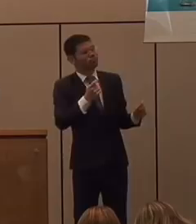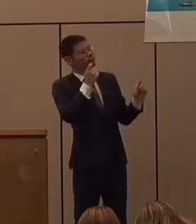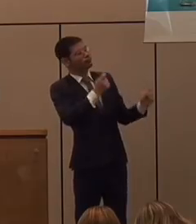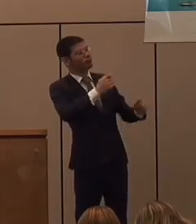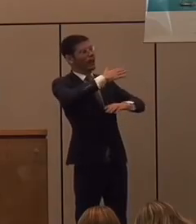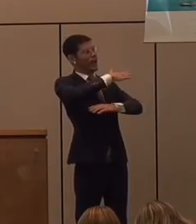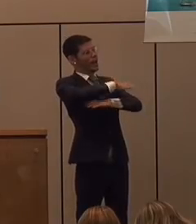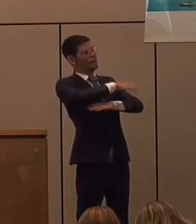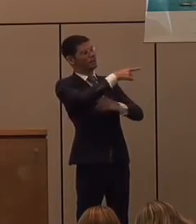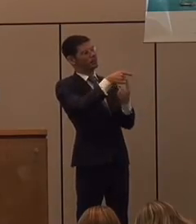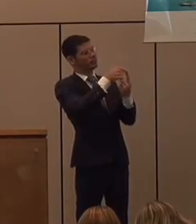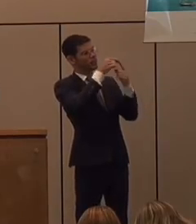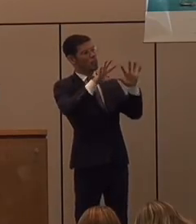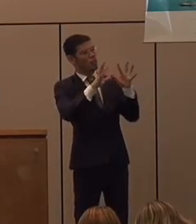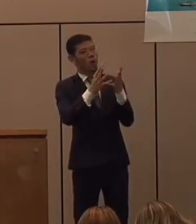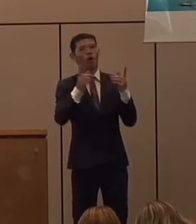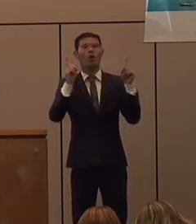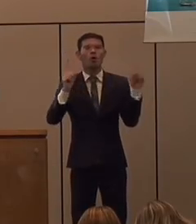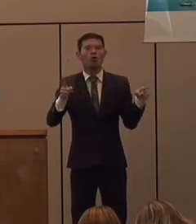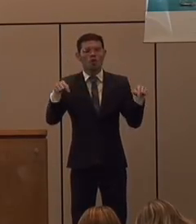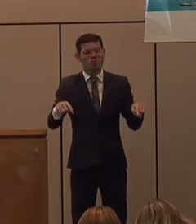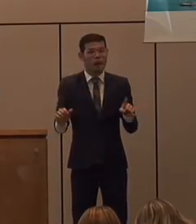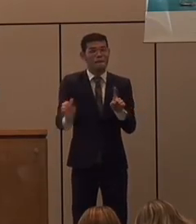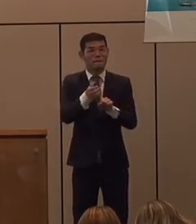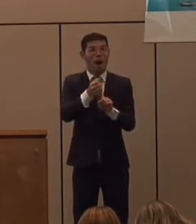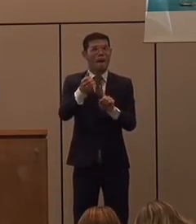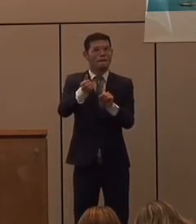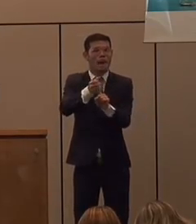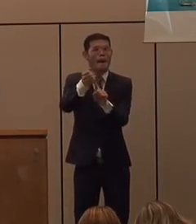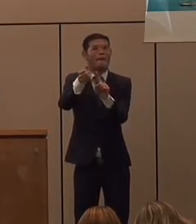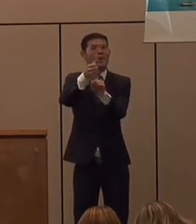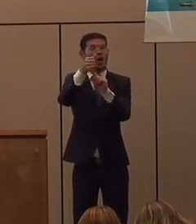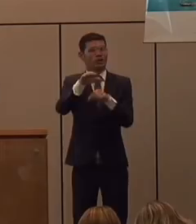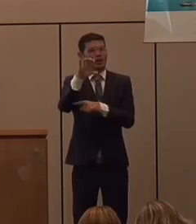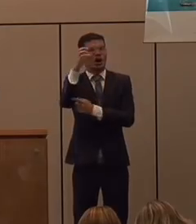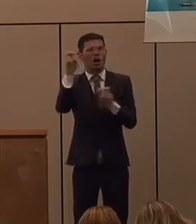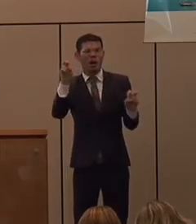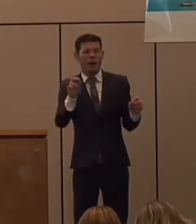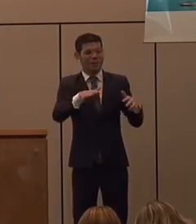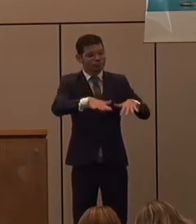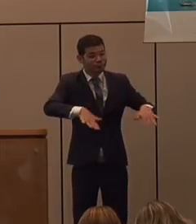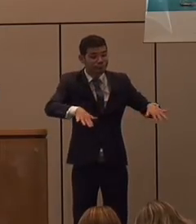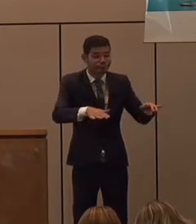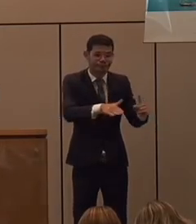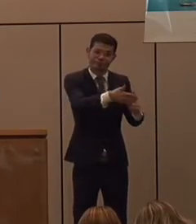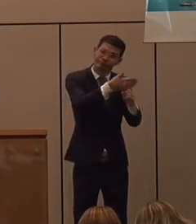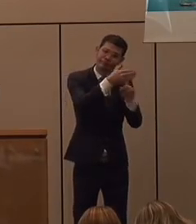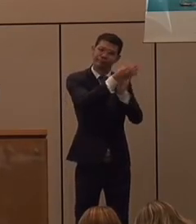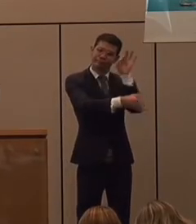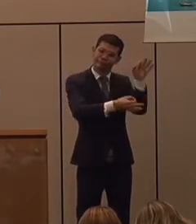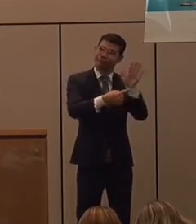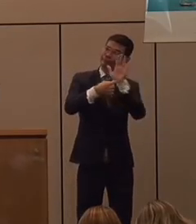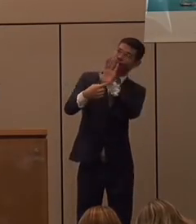ante el mundo entero por los logros que ha tenido colombia en declaratoria de áreas de protección pero al mismo tiempo